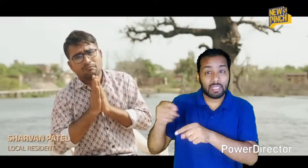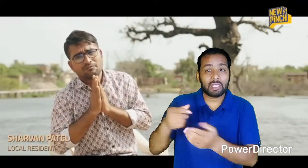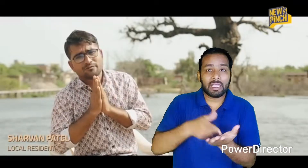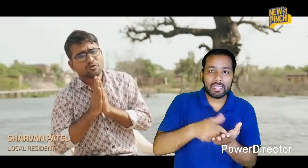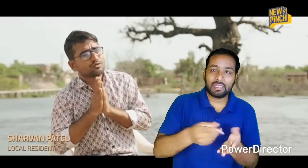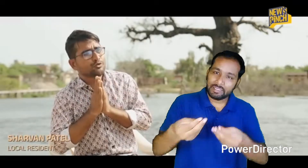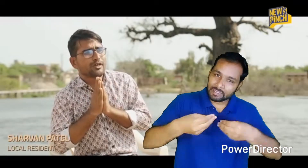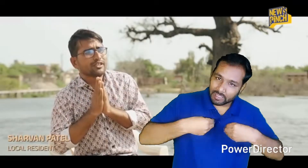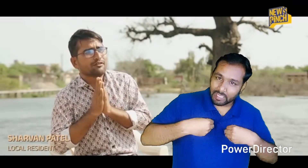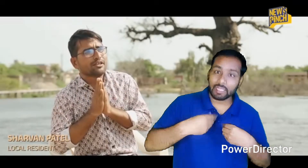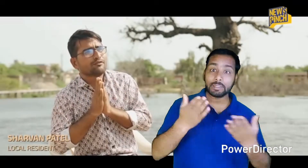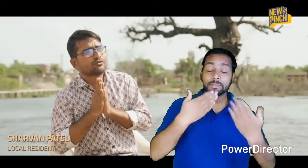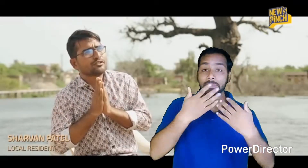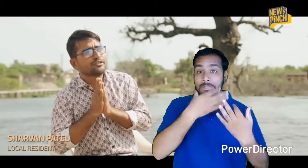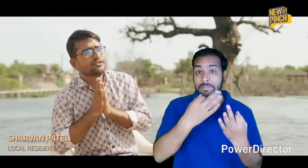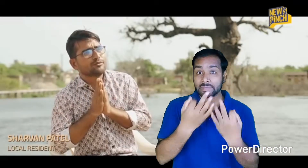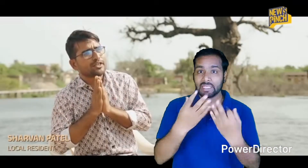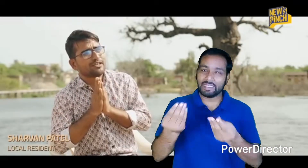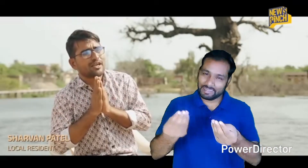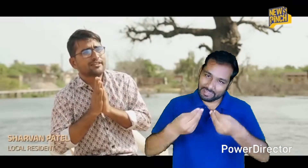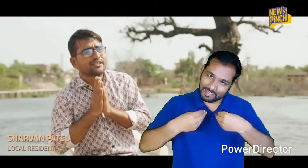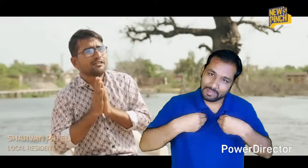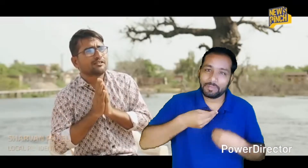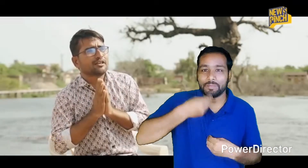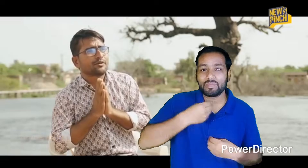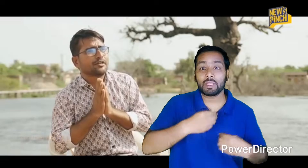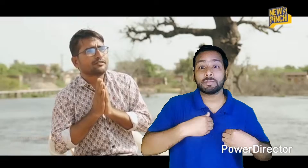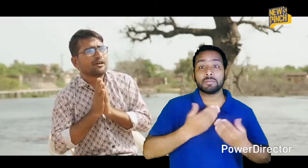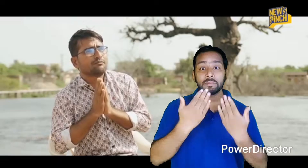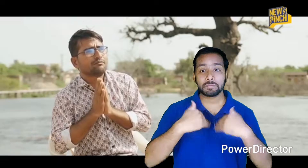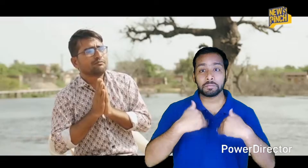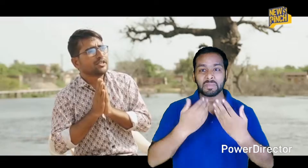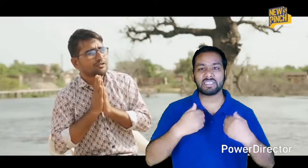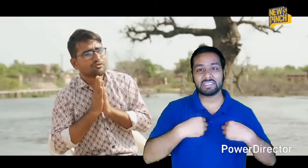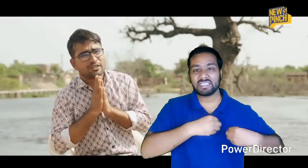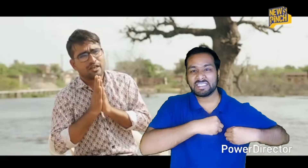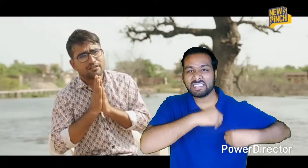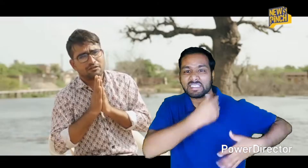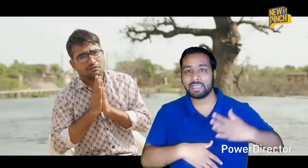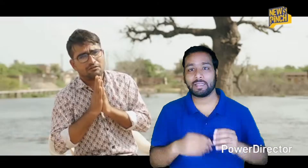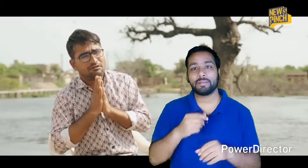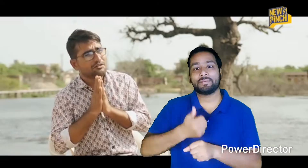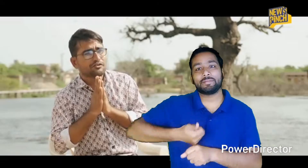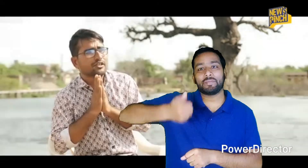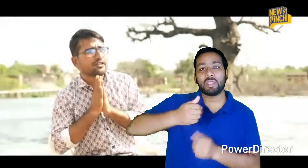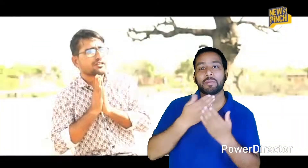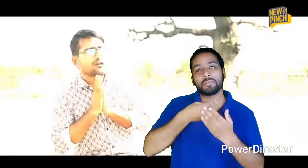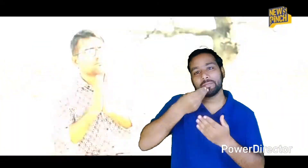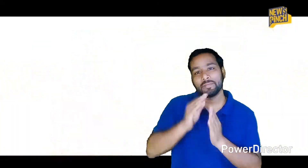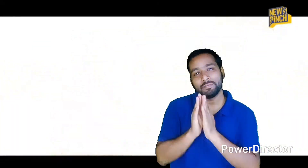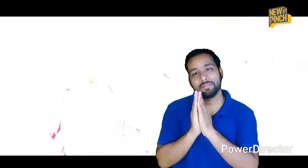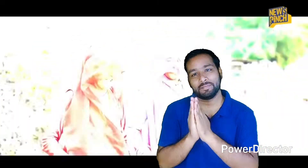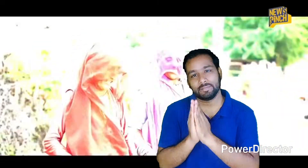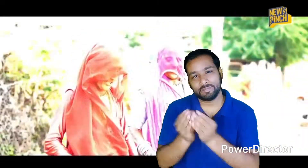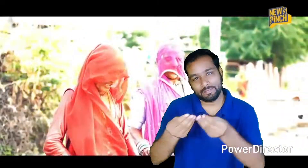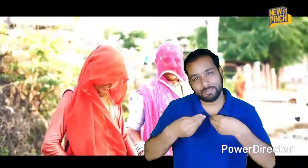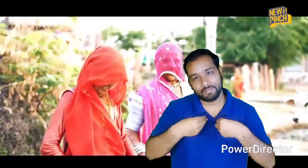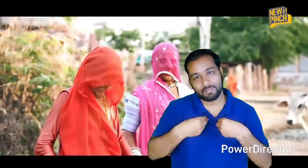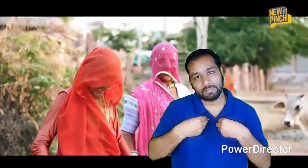हमारा जो शुद्ध वातावरण है वो दे दीजिए। हम एक एक सांस के लिए तड़प रहे हैं साहब। मेरा तो इतना ही निवेदन है साहब।